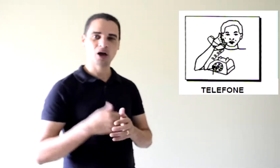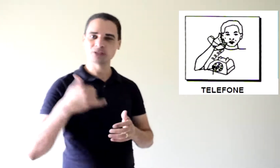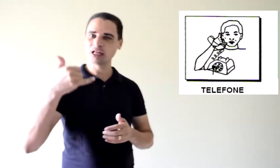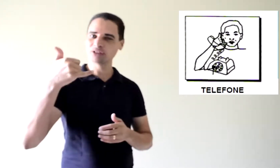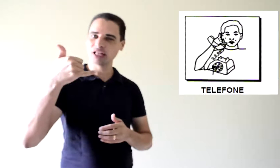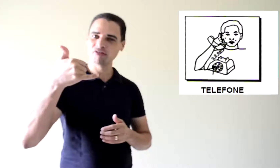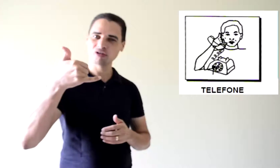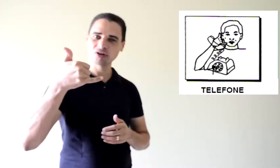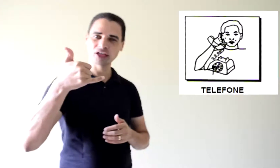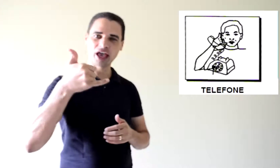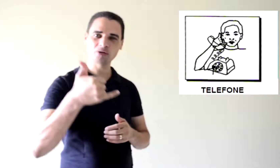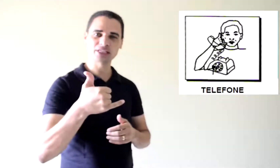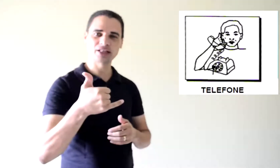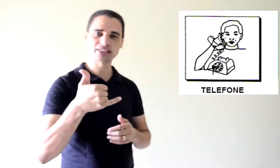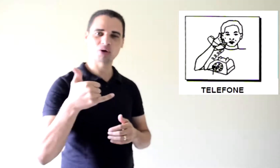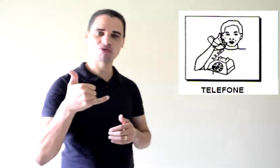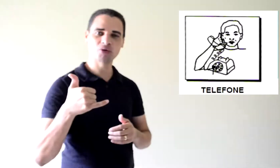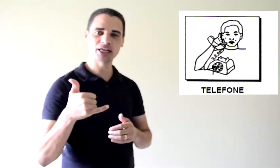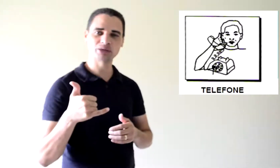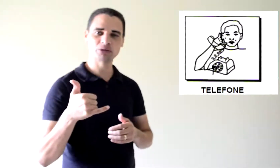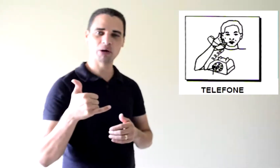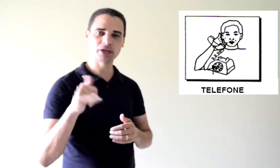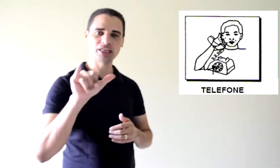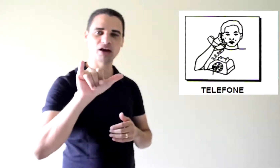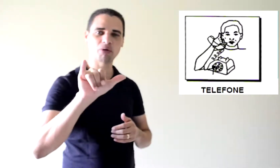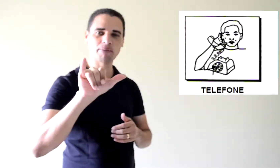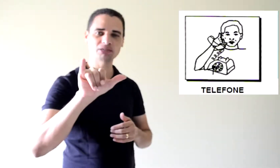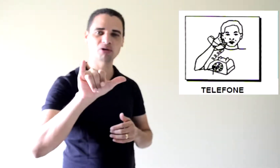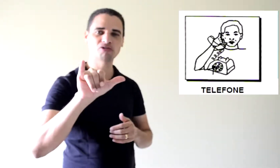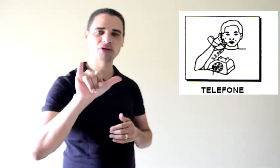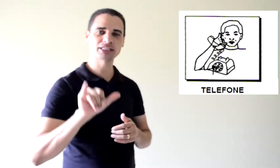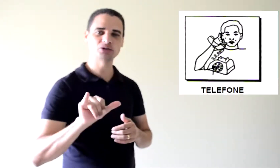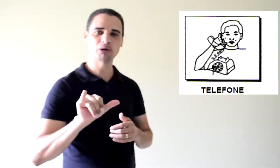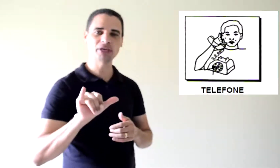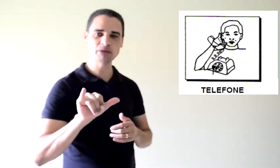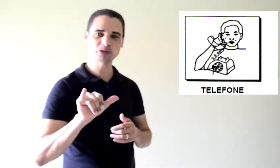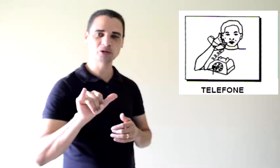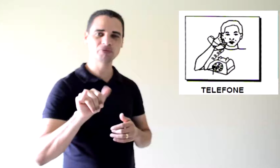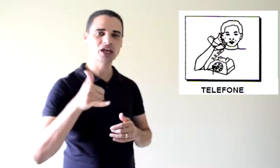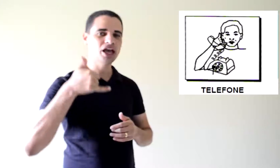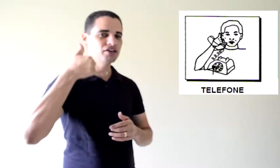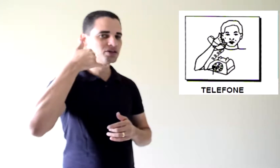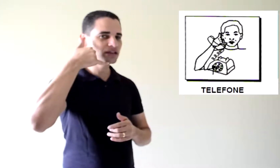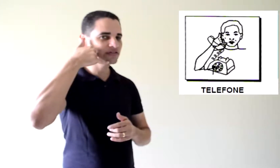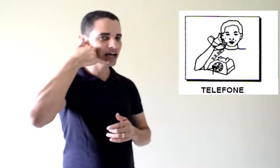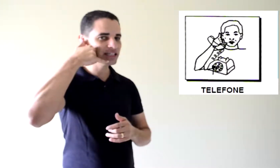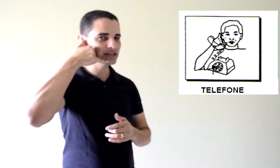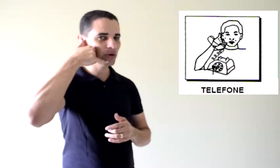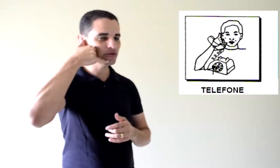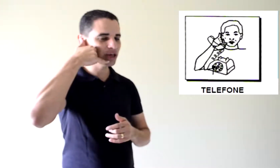sinal de telefone é usado essa configuração de mão aqui, a mesma configuração de mão em Y, e você faz esse movimento,